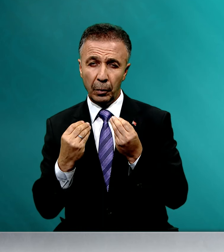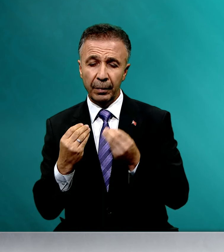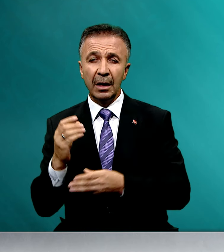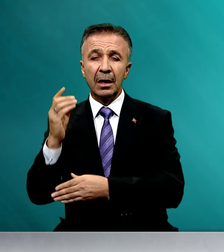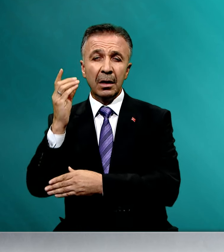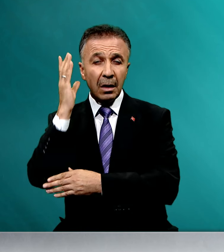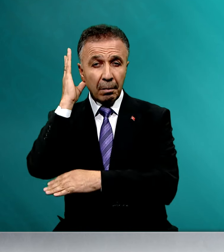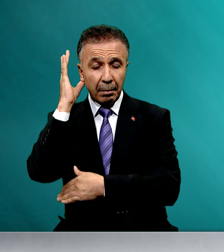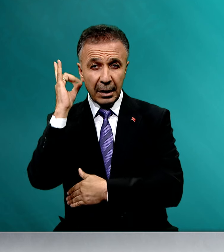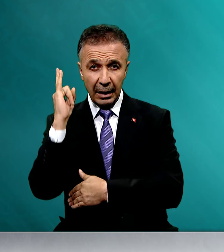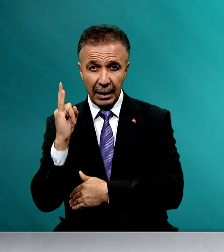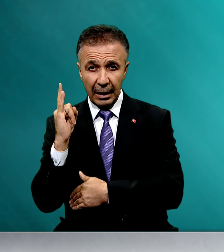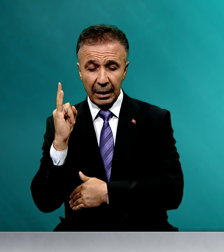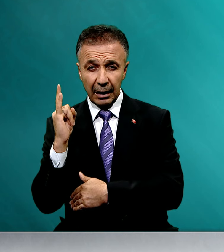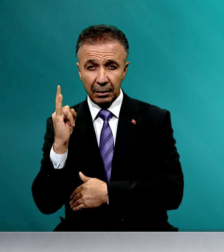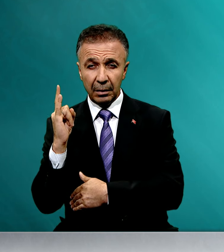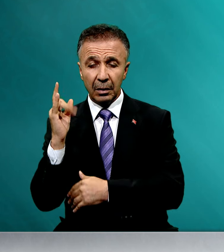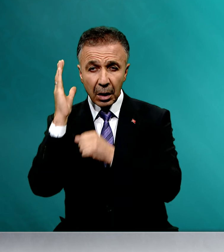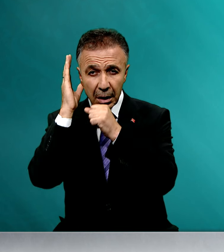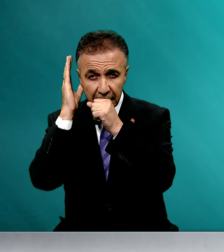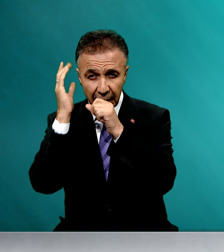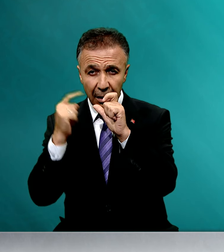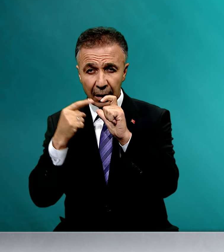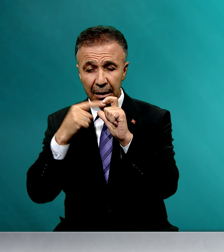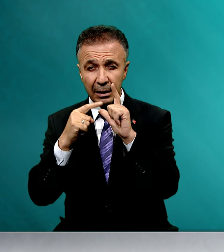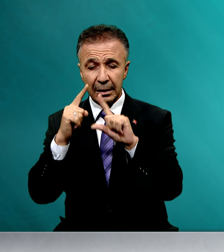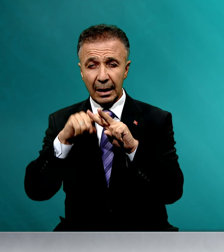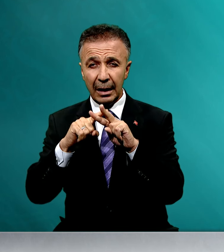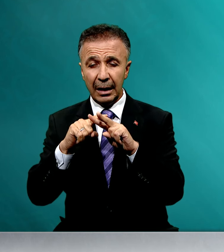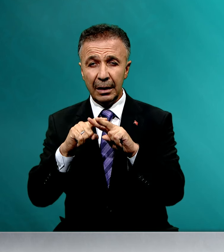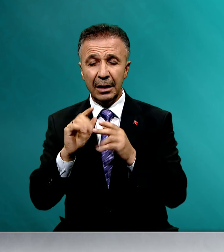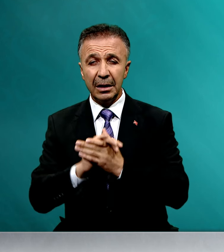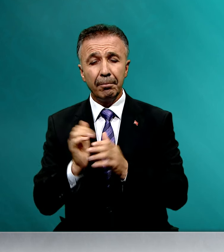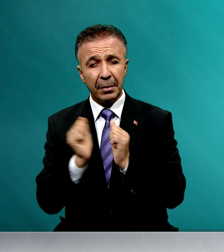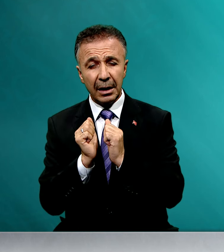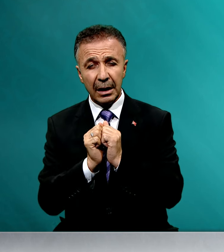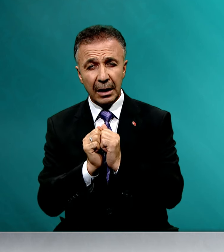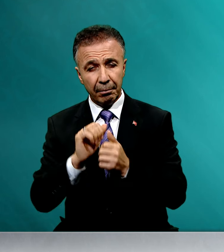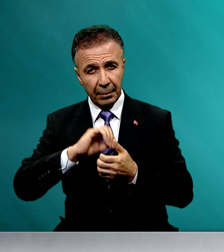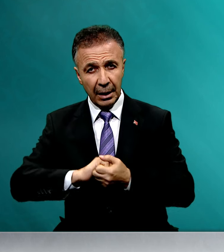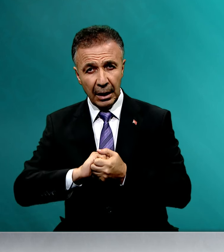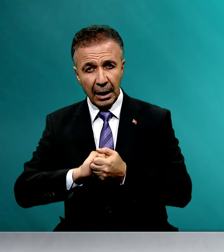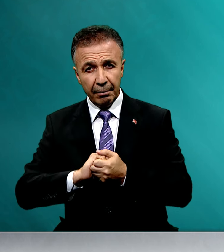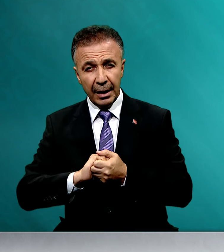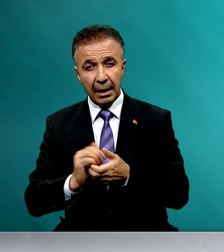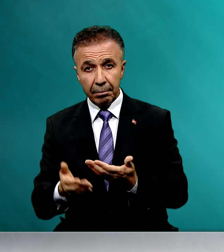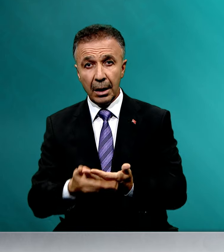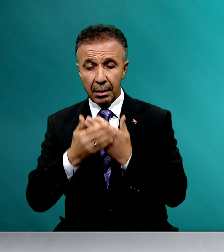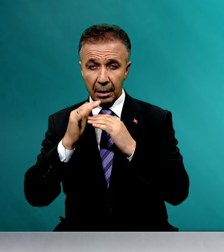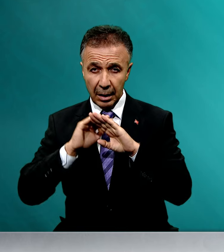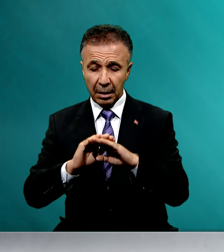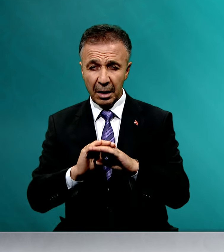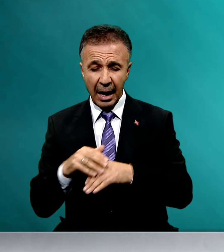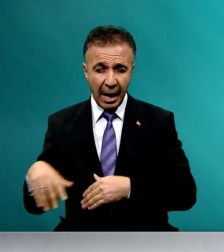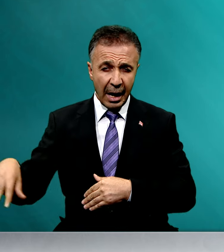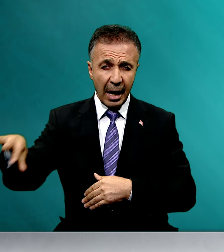yankılanan salalar eşliğinde birlik, beraberlik ve dayanışma ruhuyla hep birlikte meydanlara